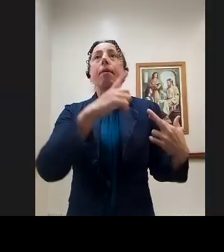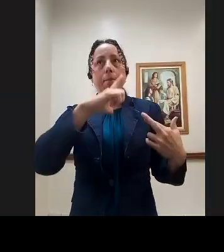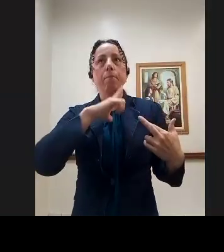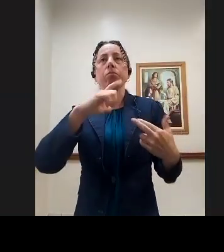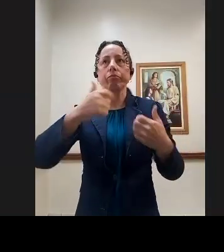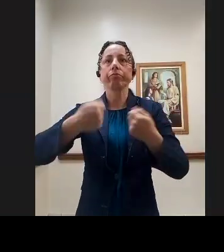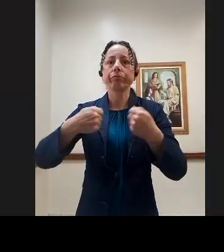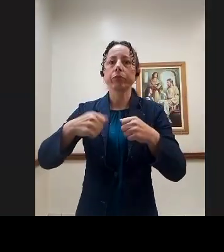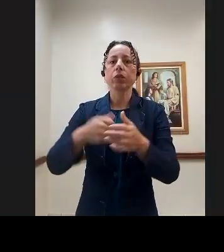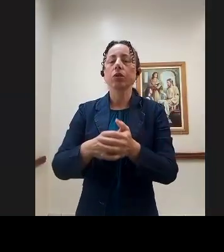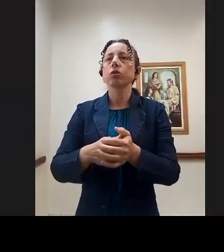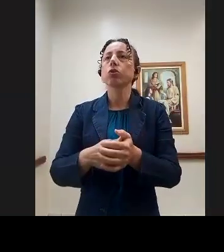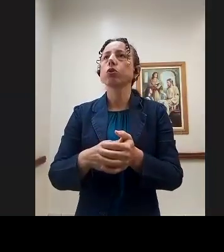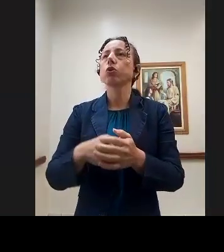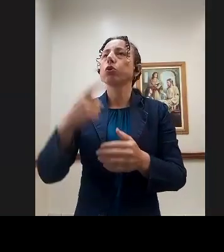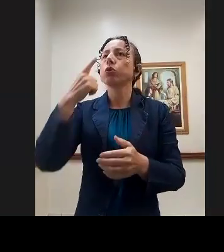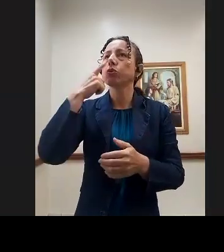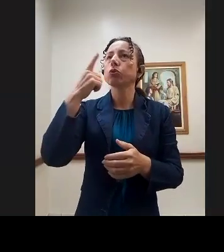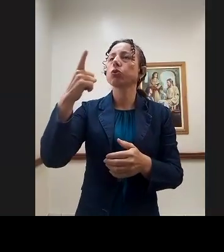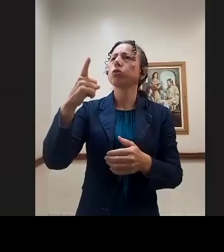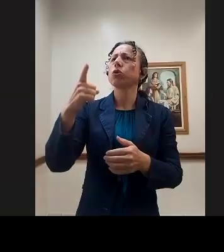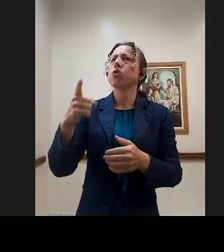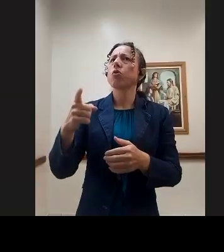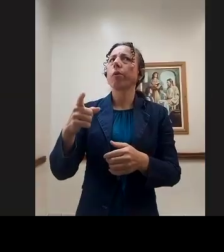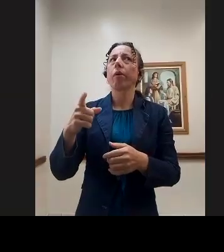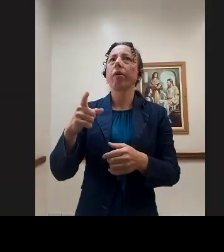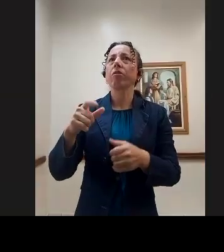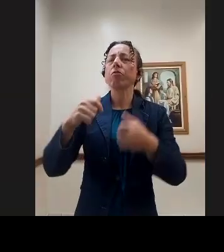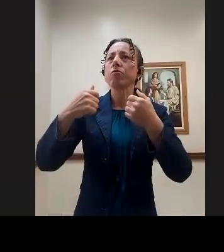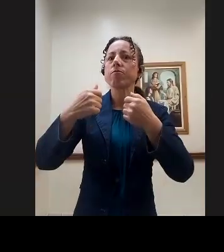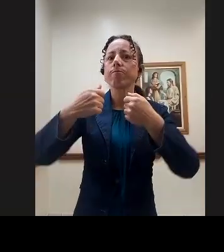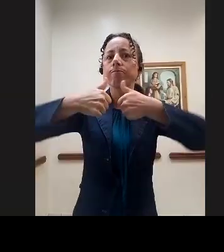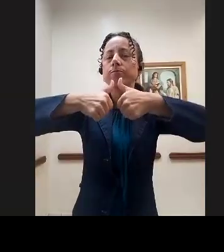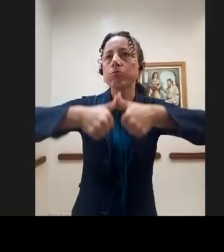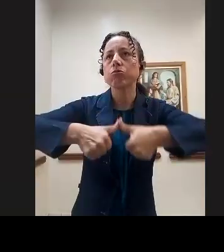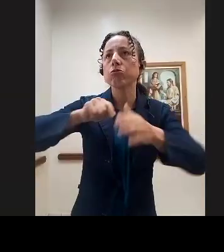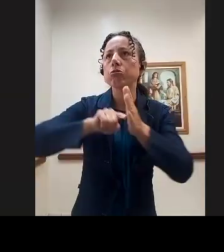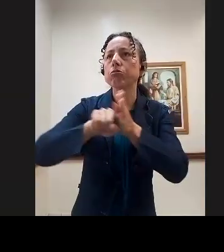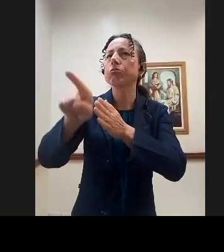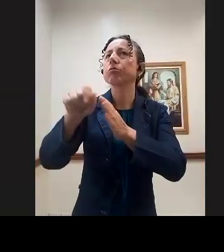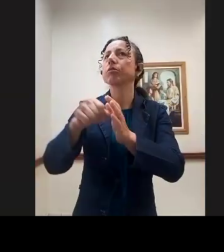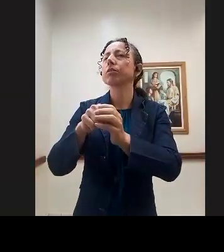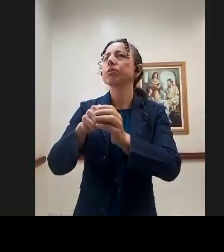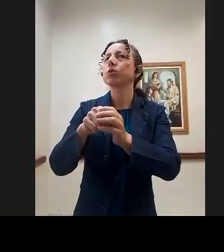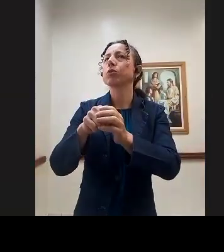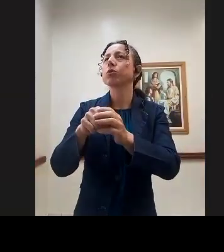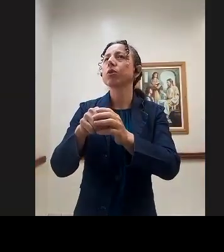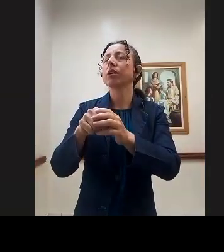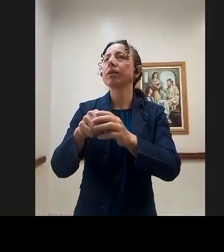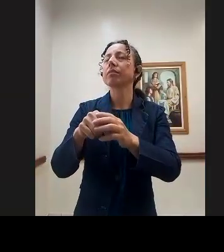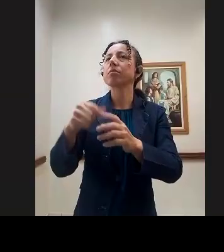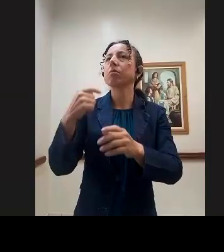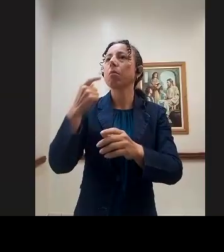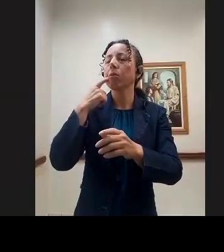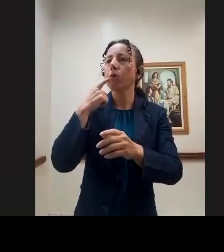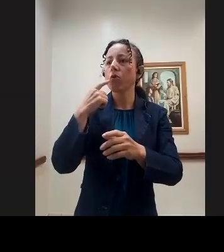iam parar e iam falar, meu, será que é isso mesmo? Acho que eu não vou seguir em frente. Mas para minha surpresa, eles responderam